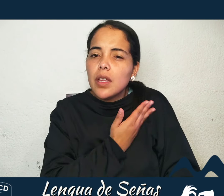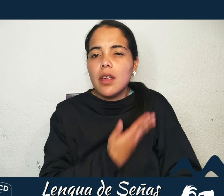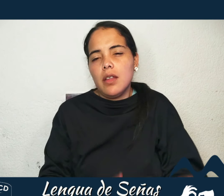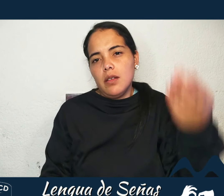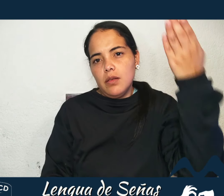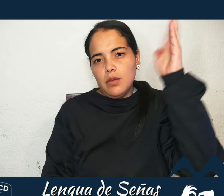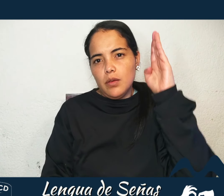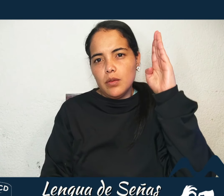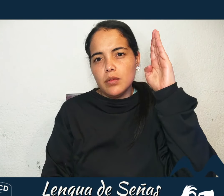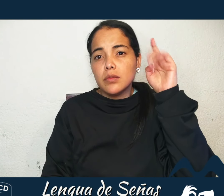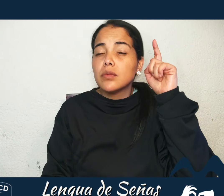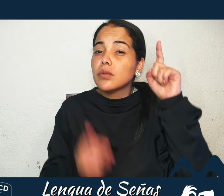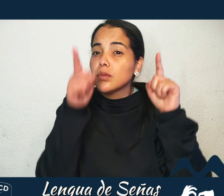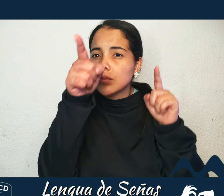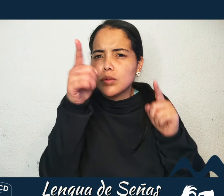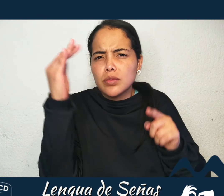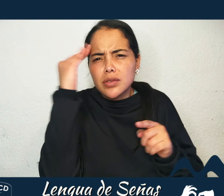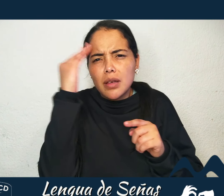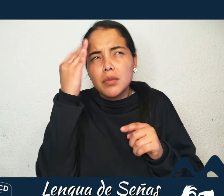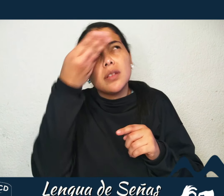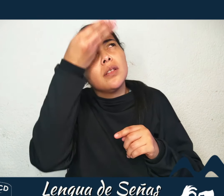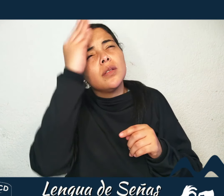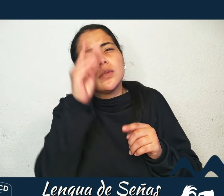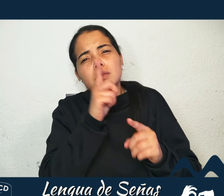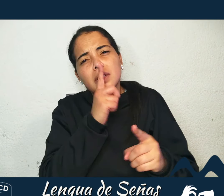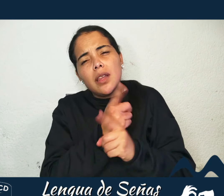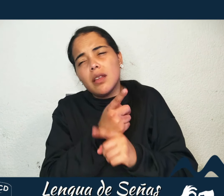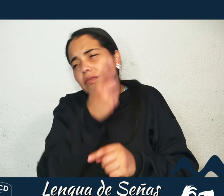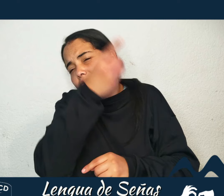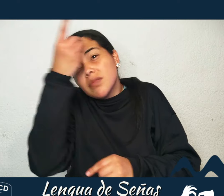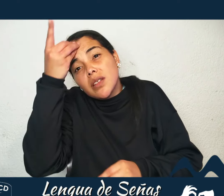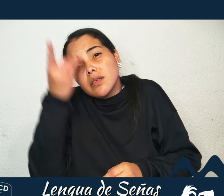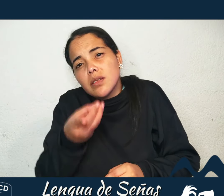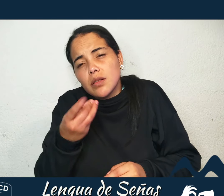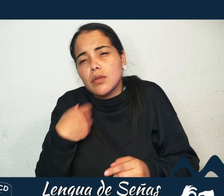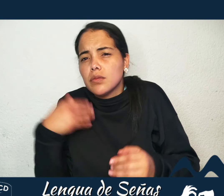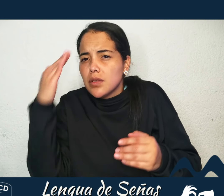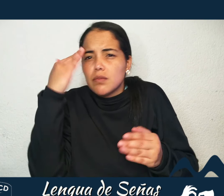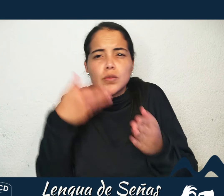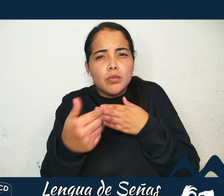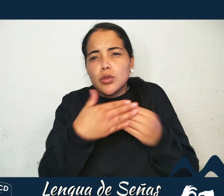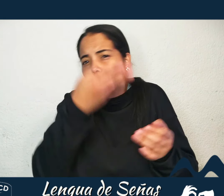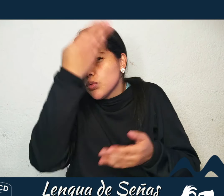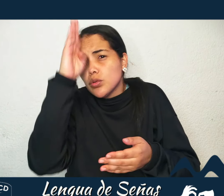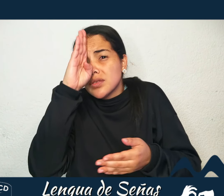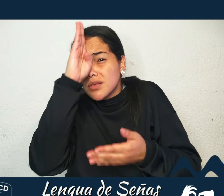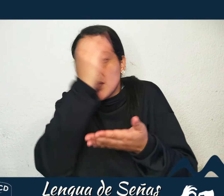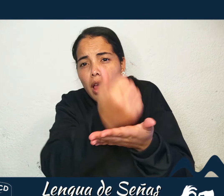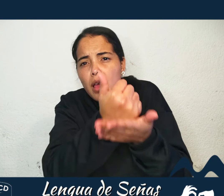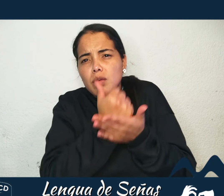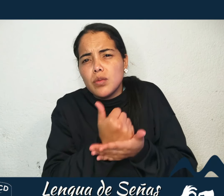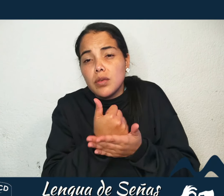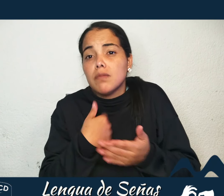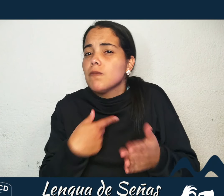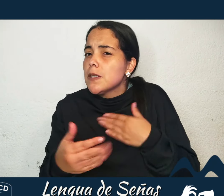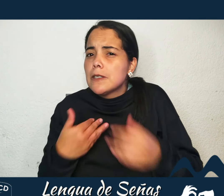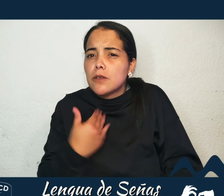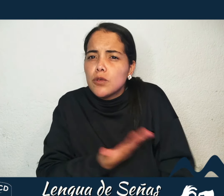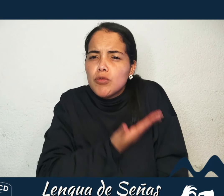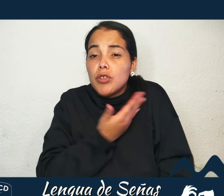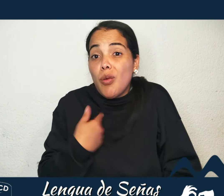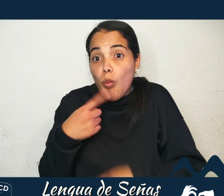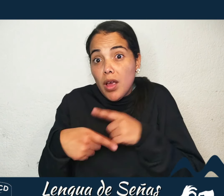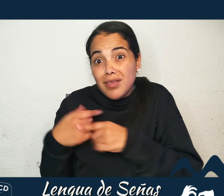gracia de Dios, en la buena voluntad que Él tiene para nosotros y que su poder estará siempre presto para ayudarnos